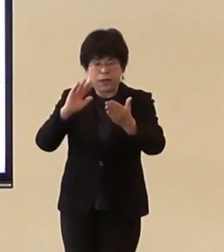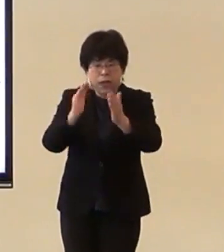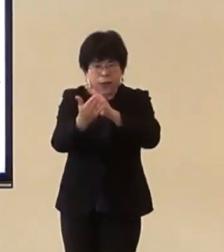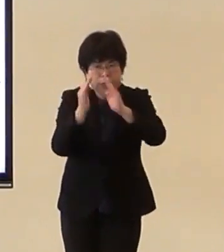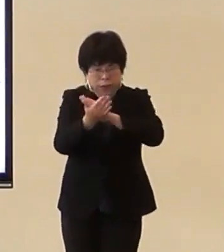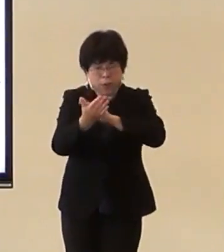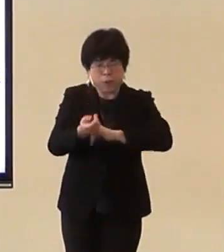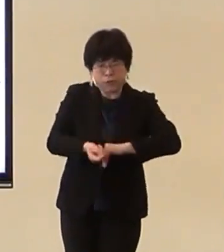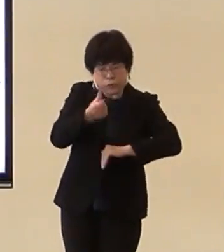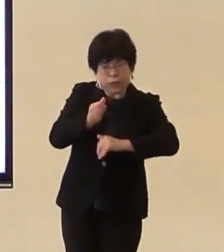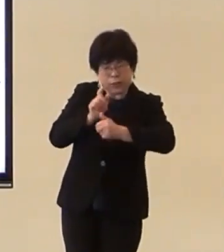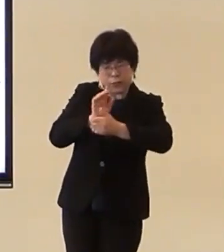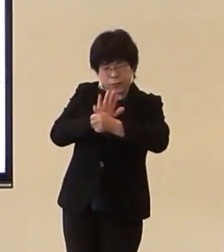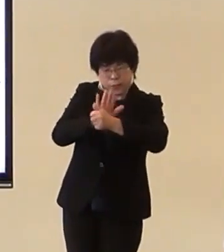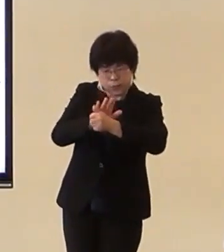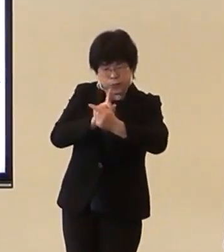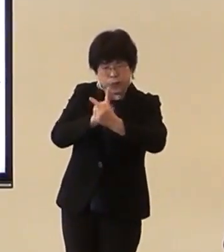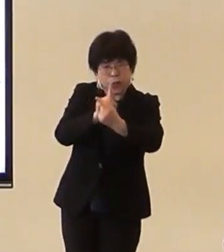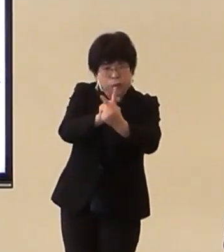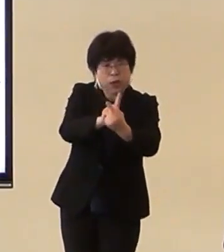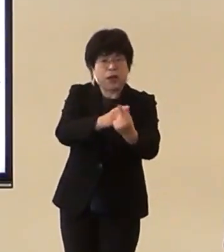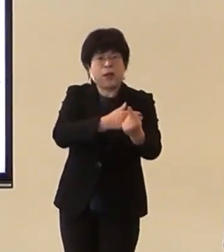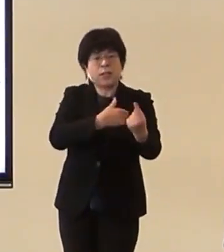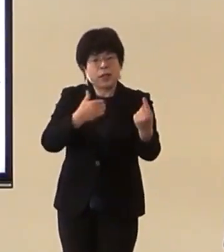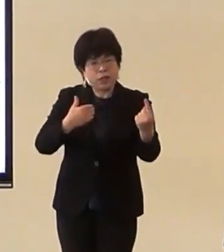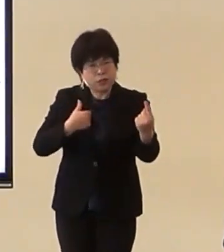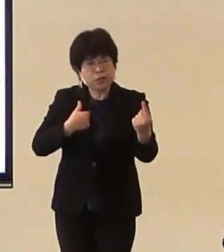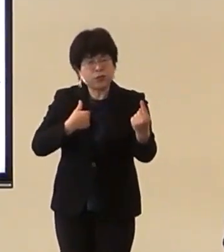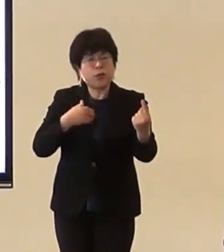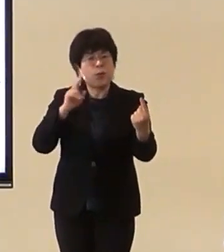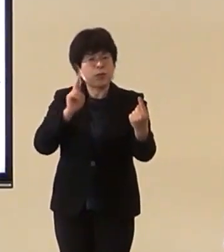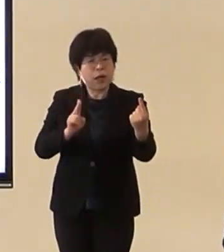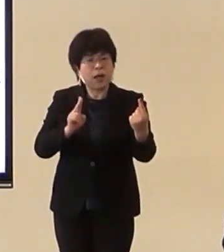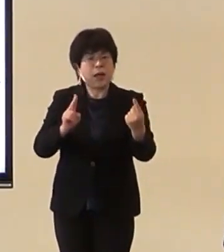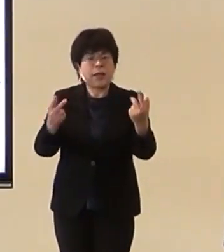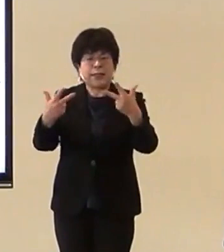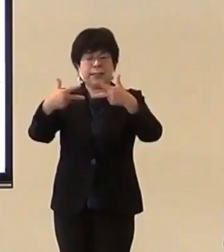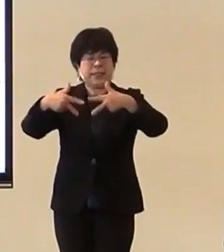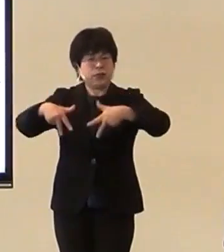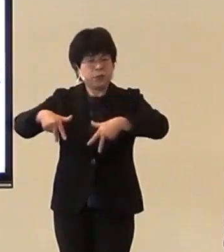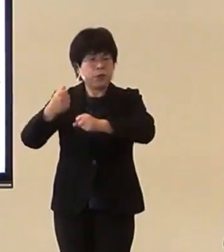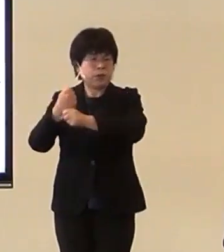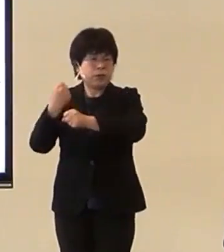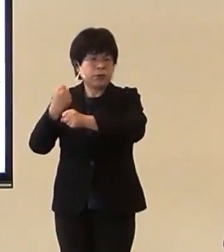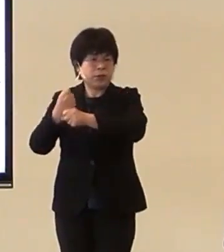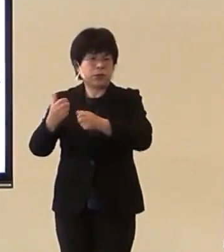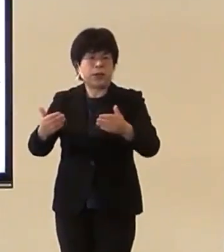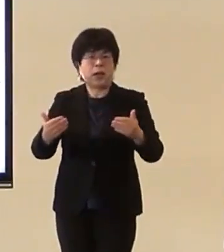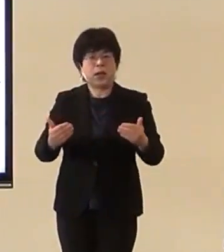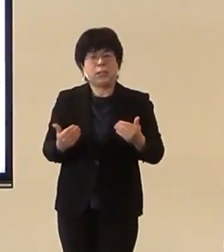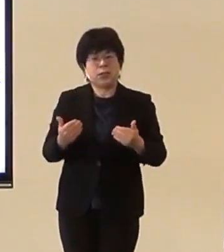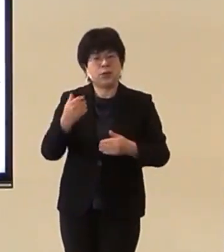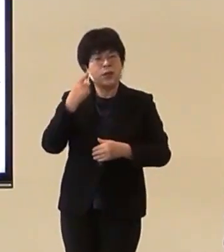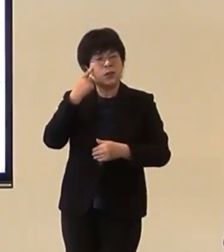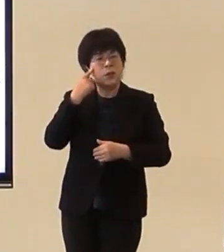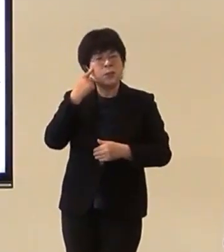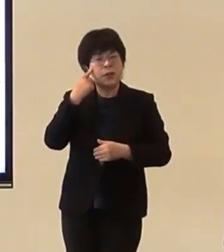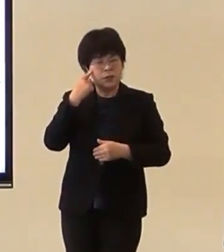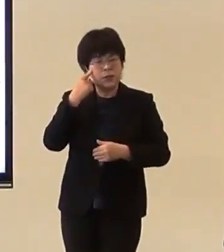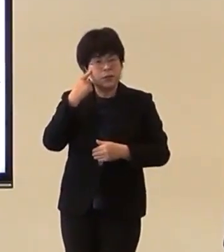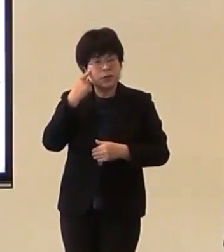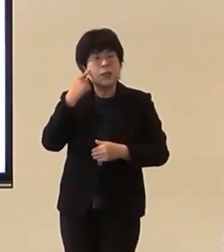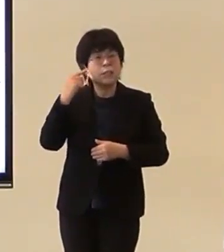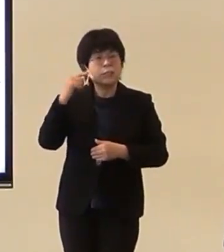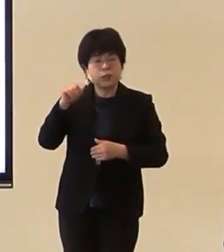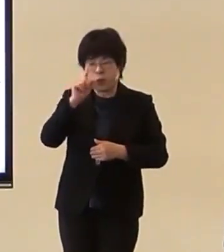、そういうような仕組み作り、これをやっぱり市の中心になりながらですね、やっていくということなんで、私どもはそ